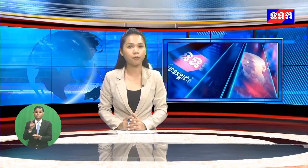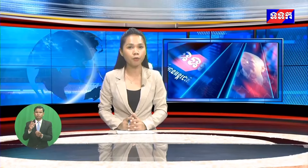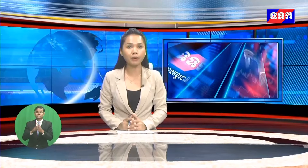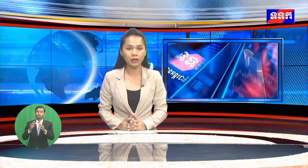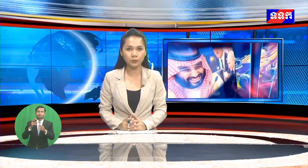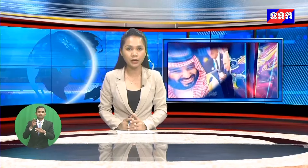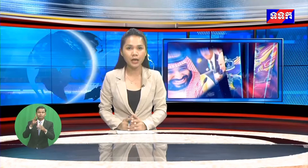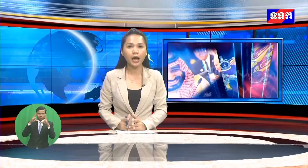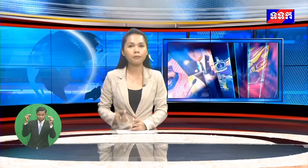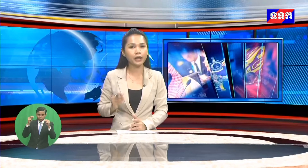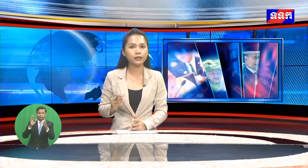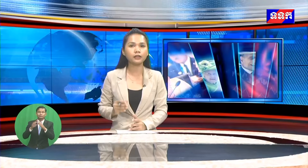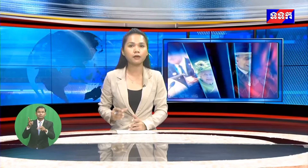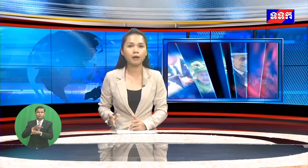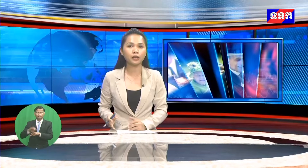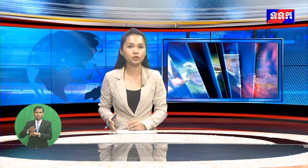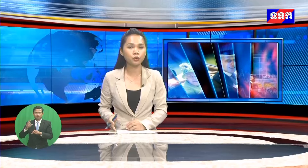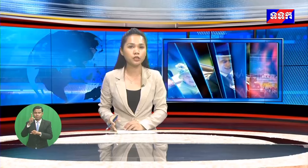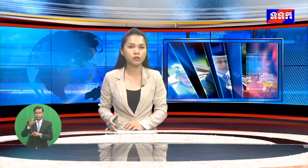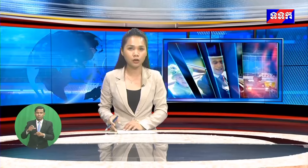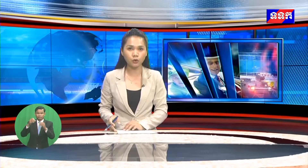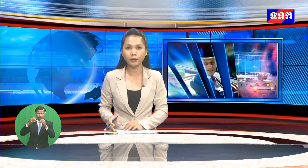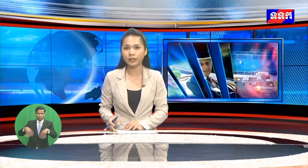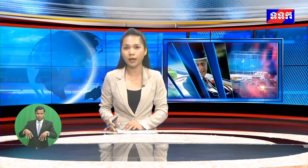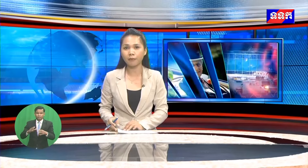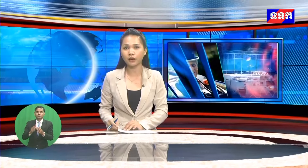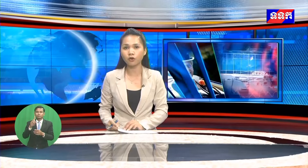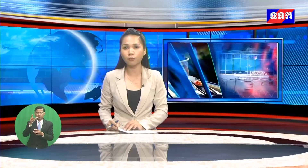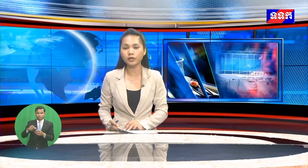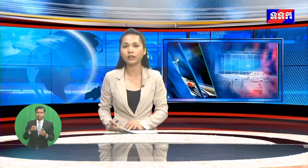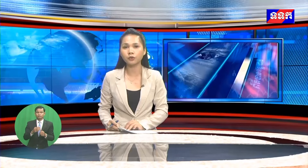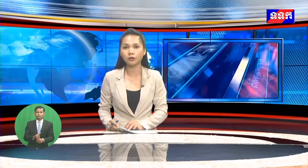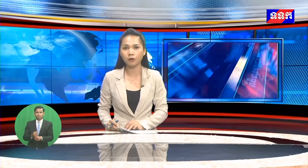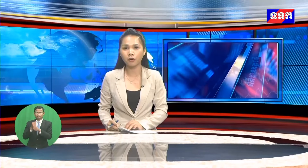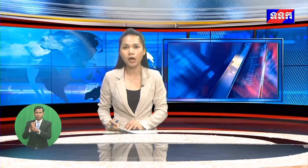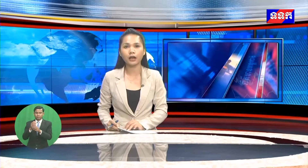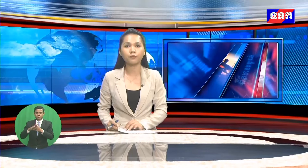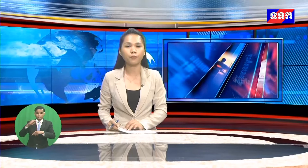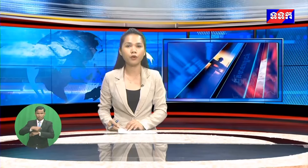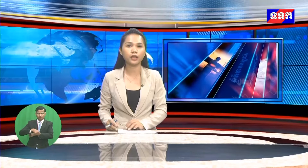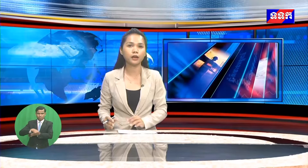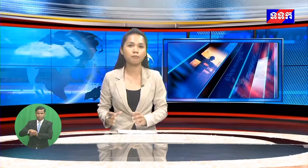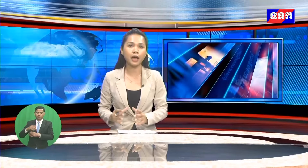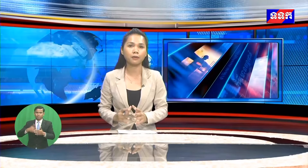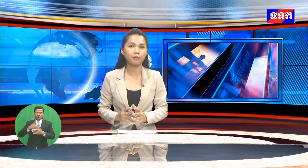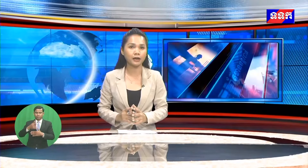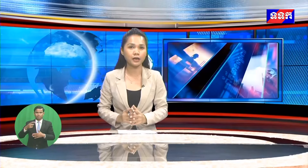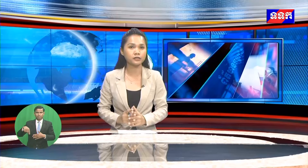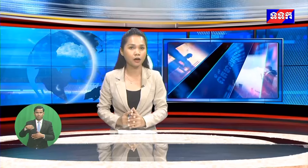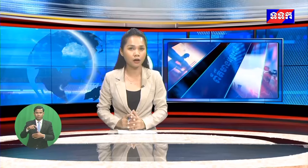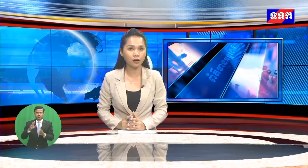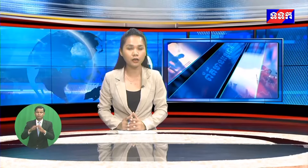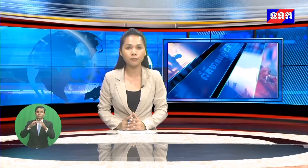គ្គិភ័យម្នាក់កំពុងបាត់ខ្លួនហើយម្នាក់ទៀតត្រូវបានជួយសង្គ្រោះប៉ុន្តែបានរងរបួសយ៉ាងធ្ងន់ធ្ងរក្រោយពីពួកគេត្រូវបាន